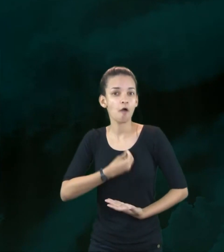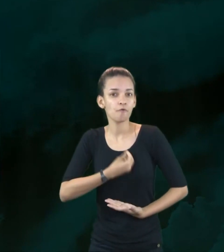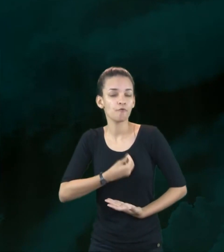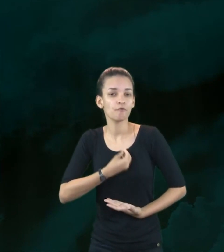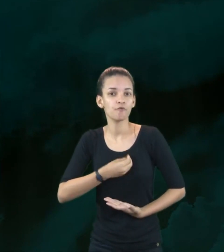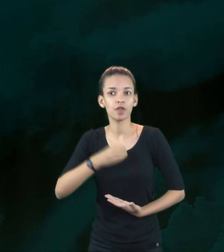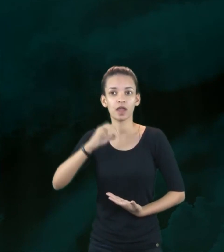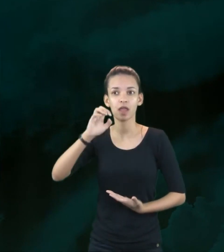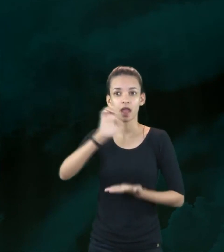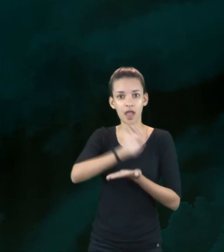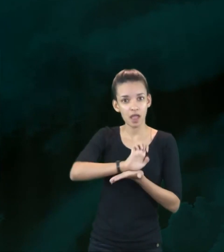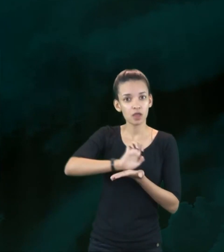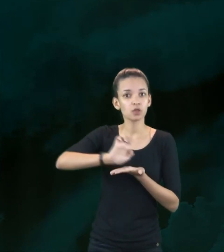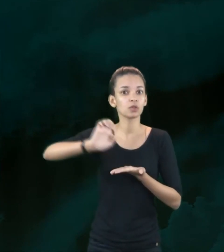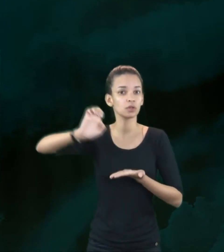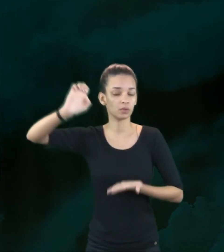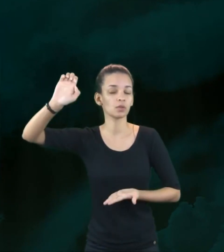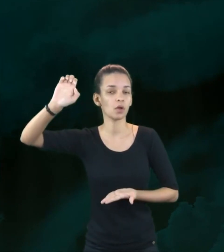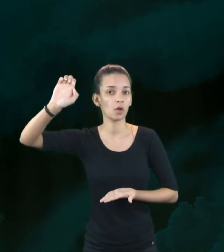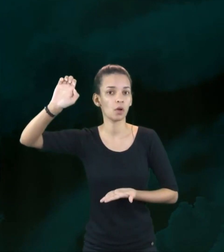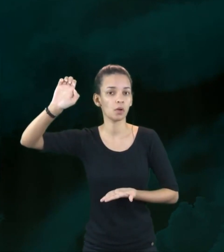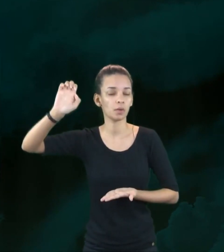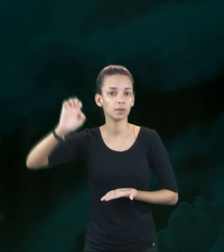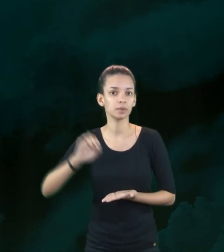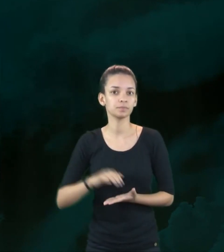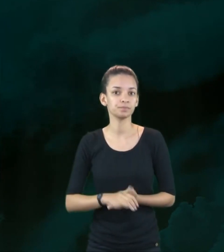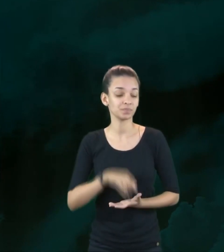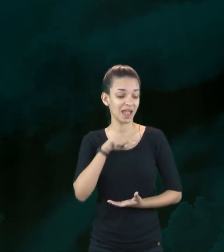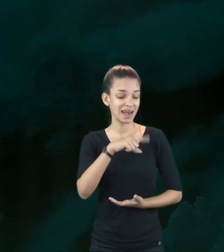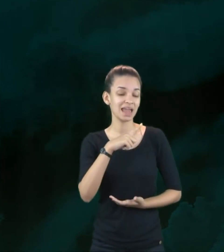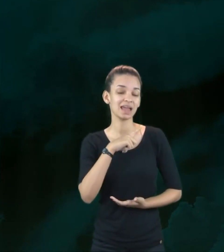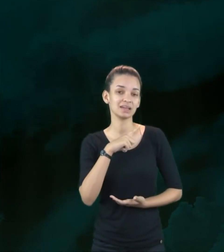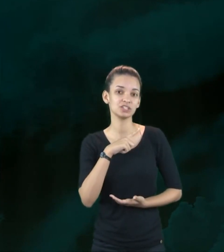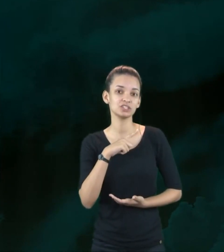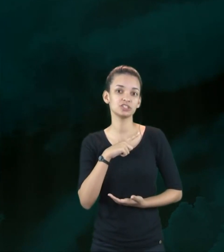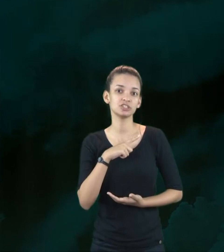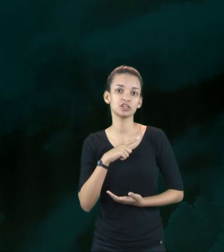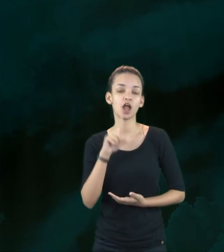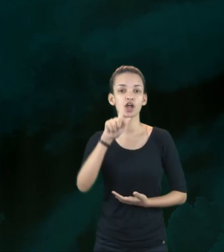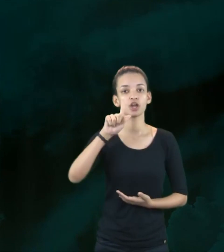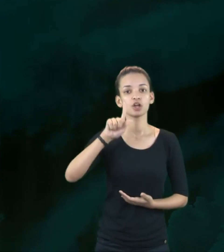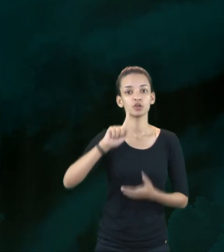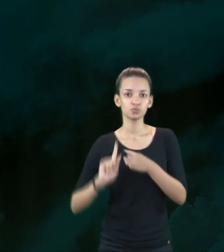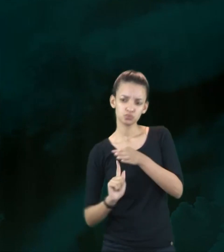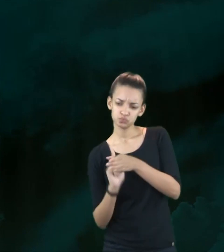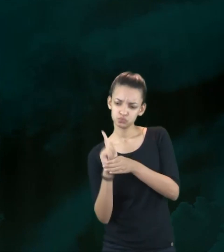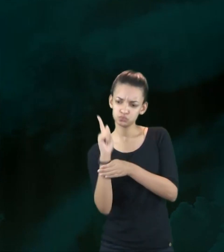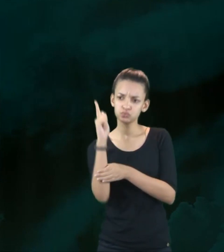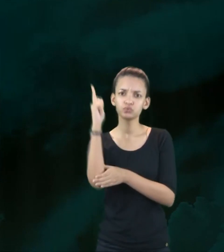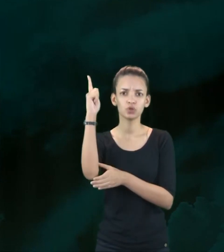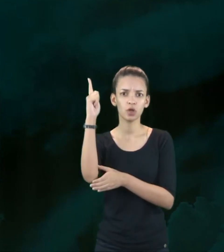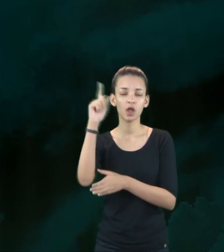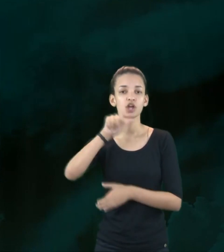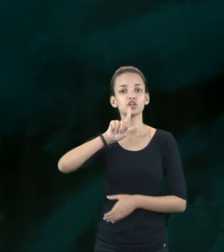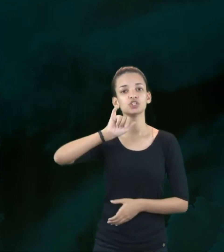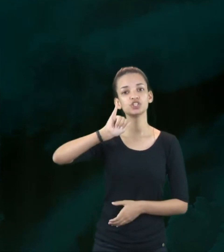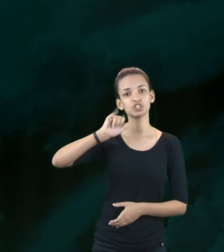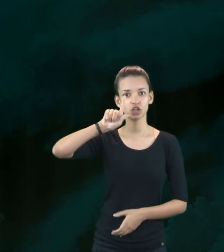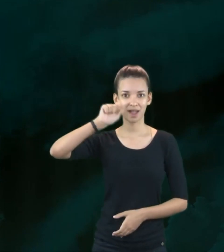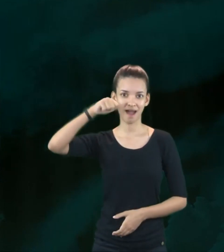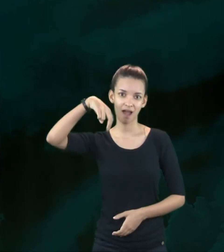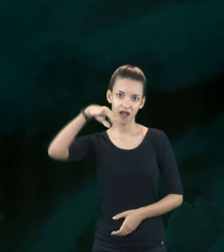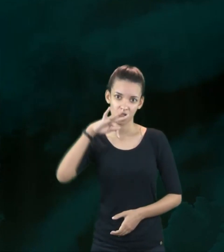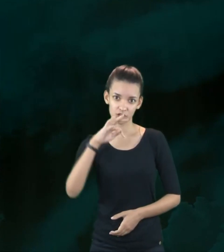Enoque, tá? E pois antes de sua transladação obteve testemunho de haver agradado a Deus.